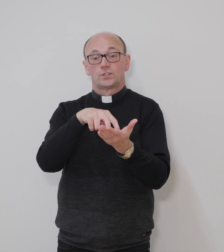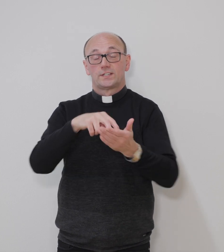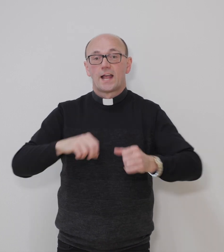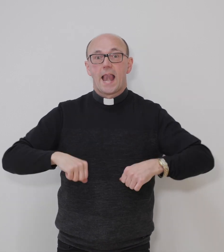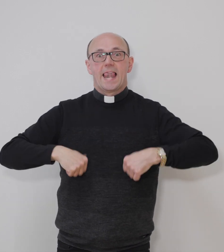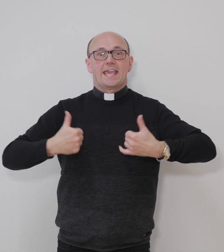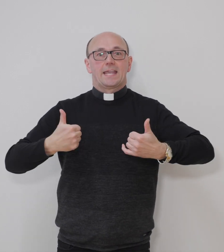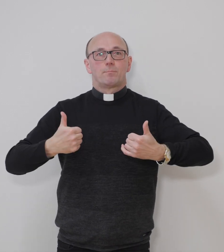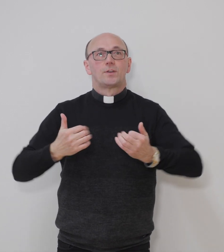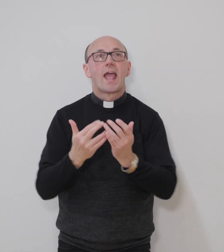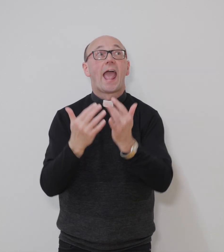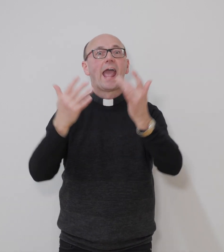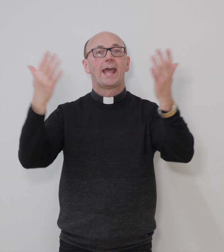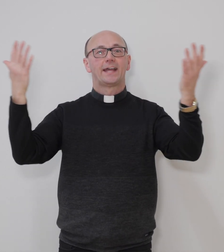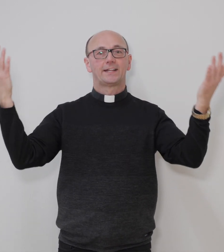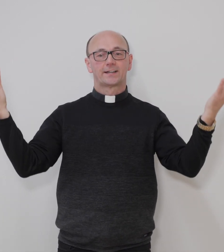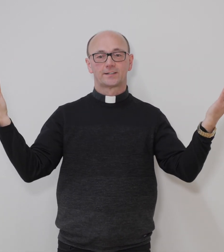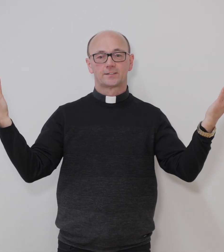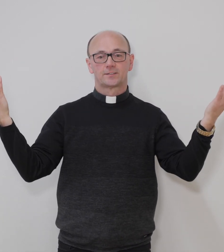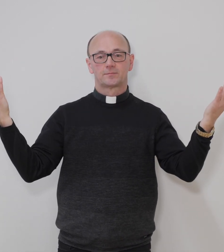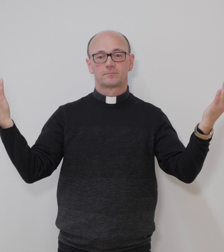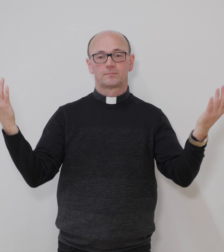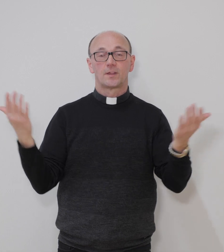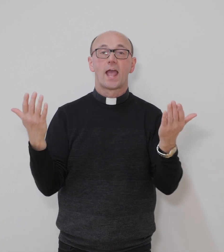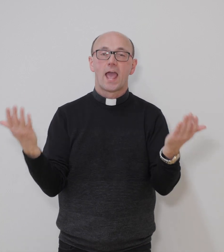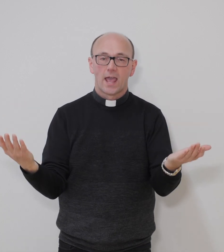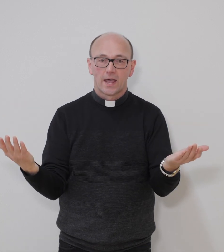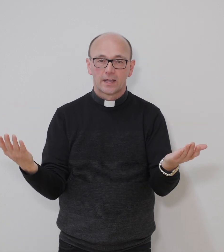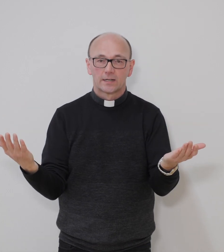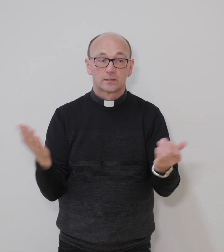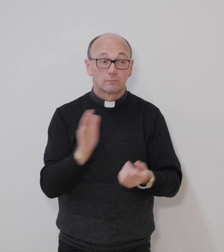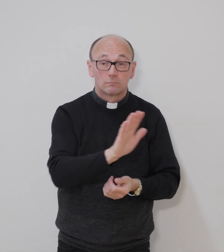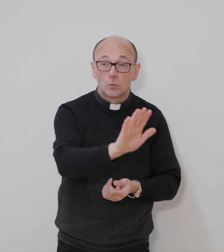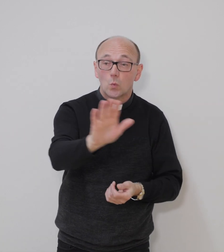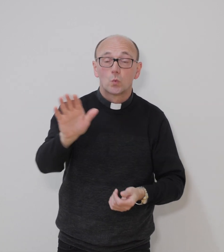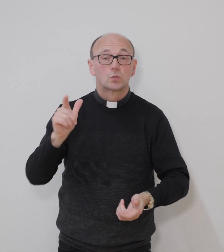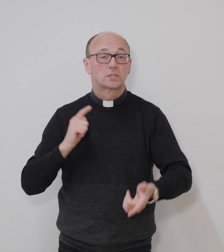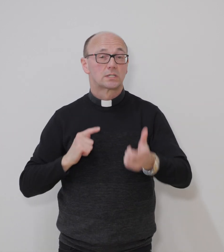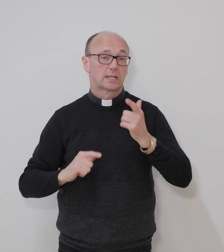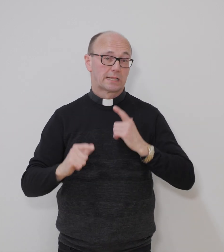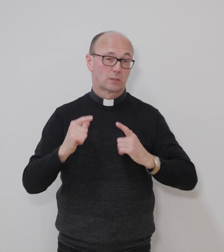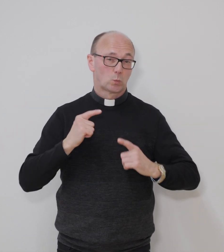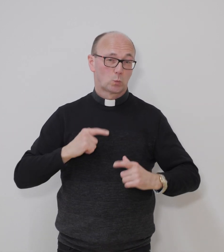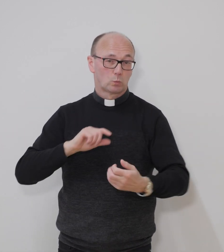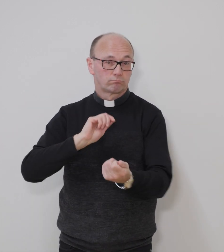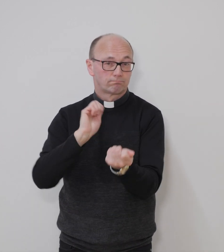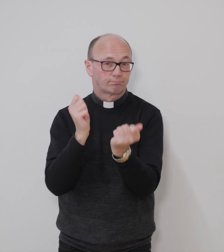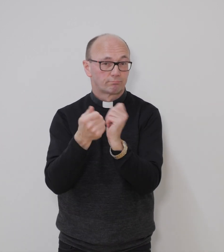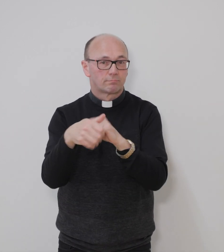wird er auferstehen und leben und über